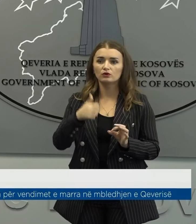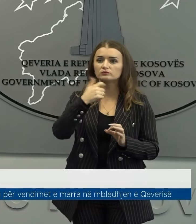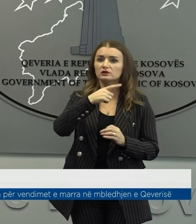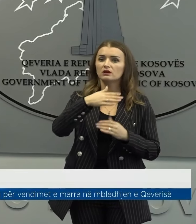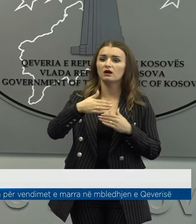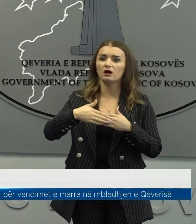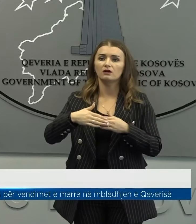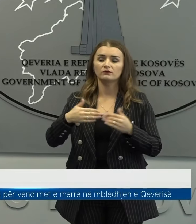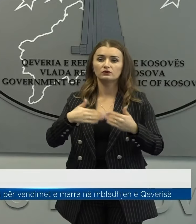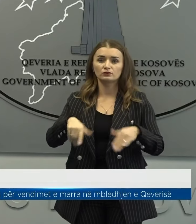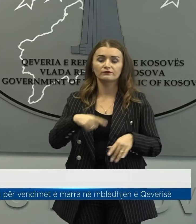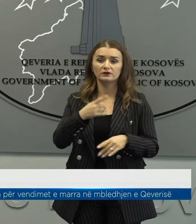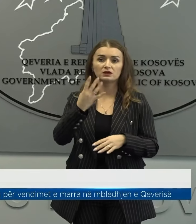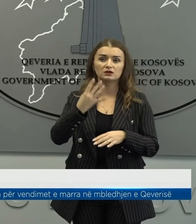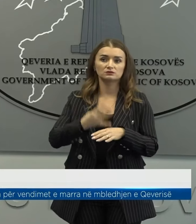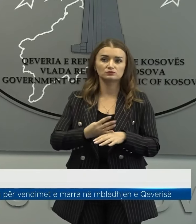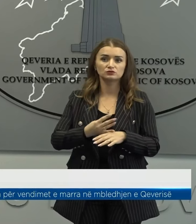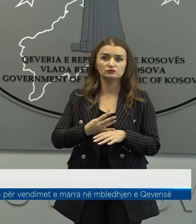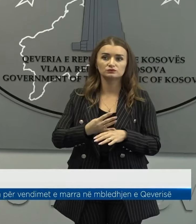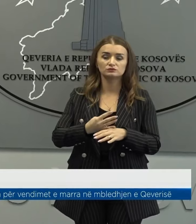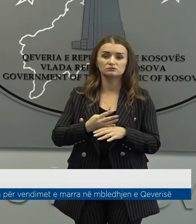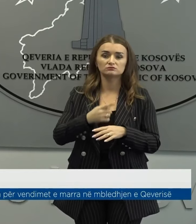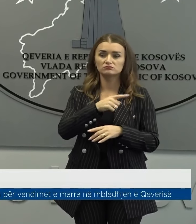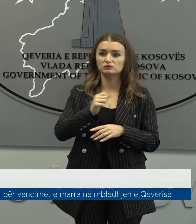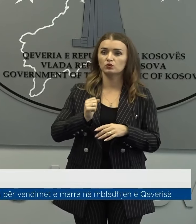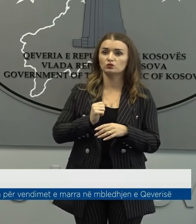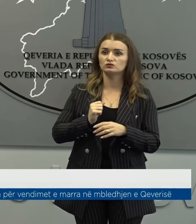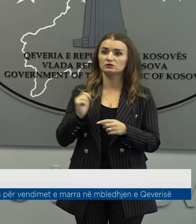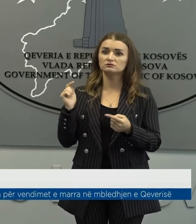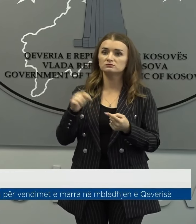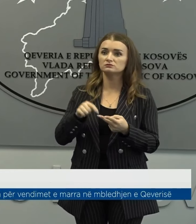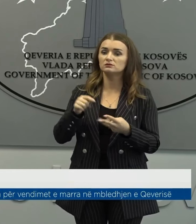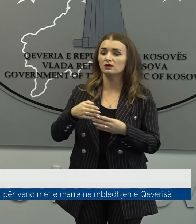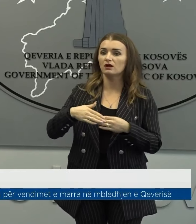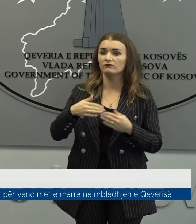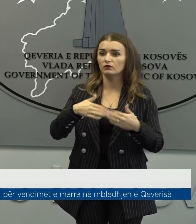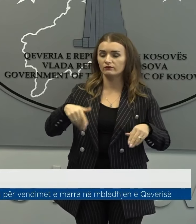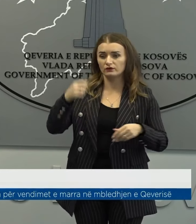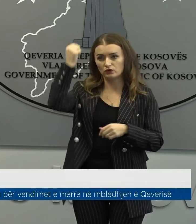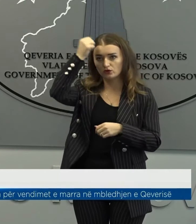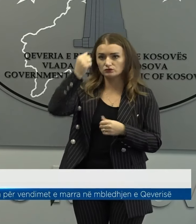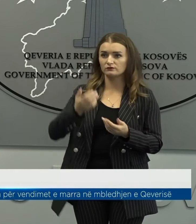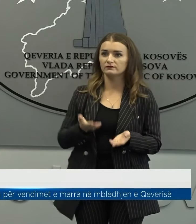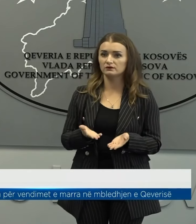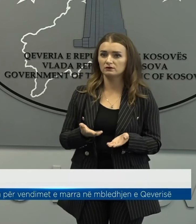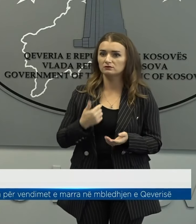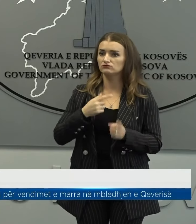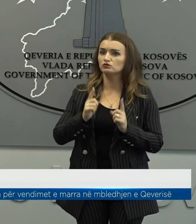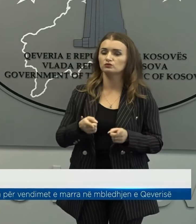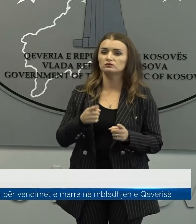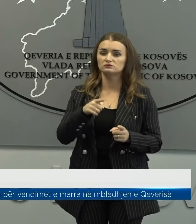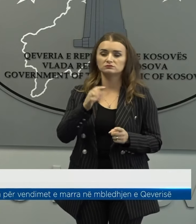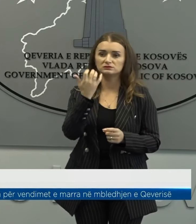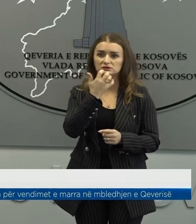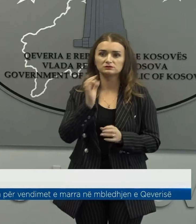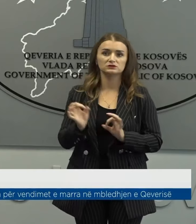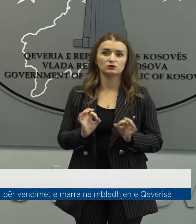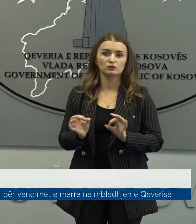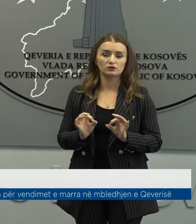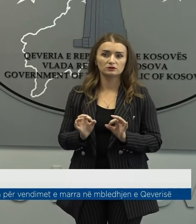konfiskuar 4 herë sasi të jashtëzakonshme enorme të armatimit, në ndërkohë që grupi terroristi Milan Radojičić mbetet i lirë